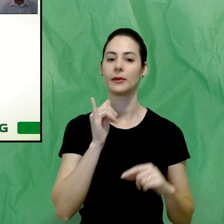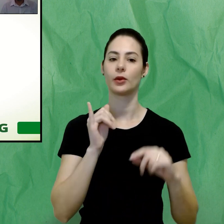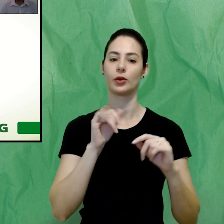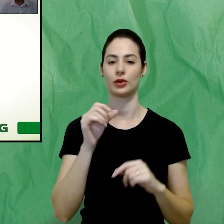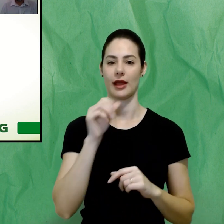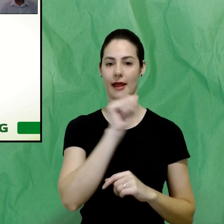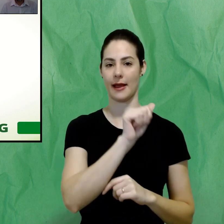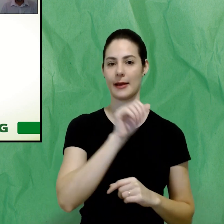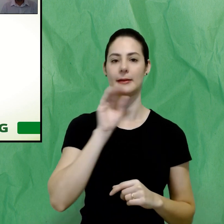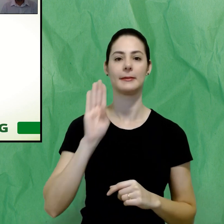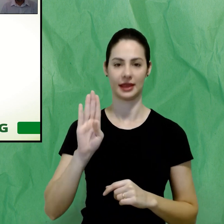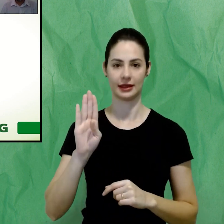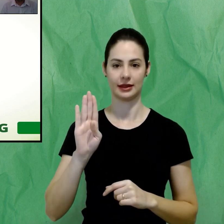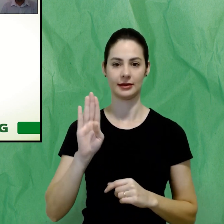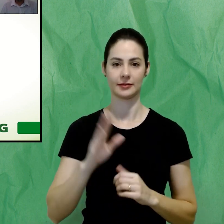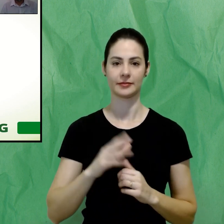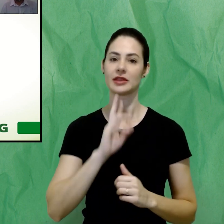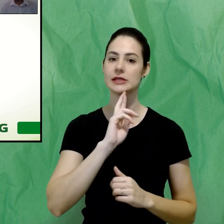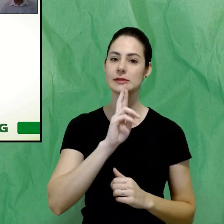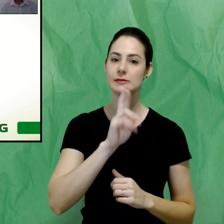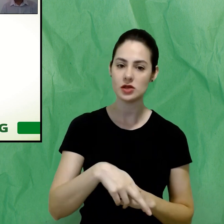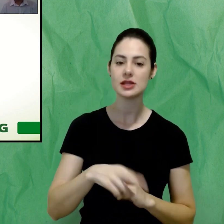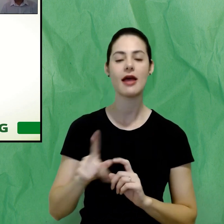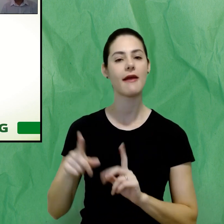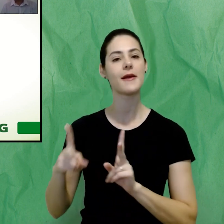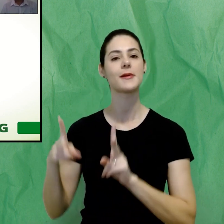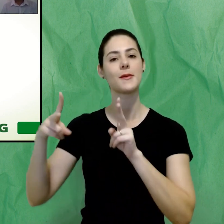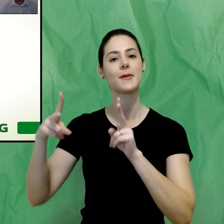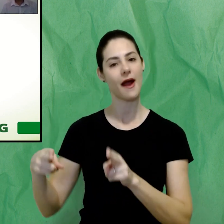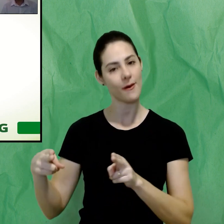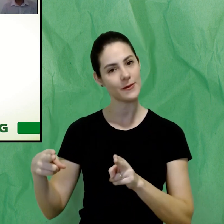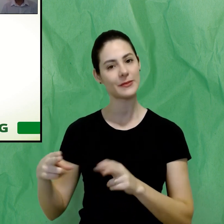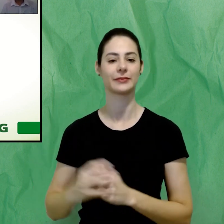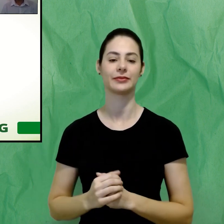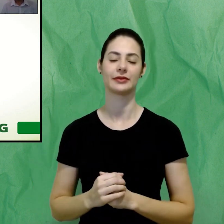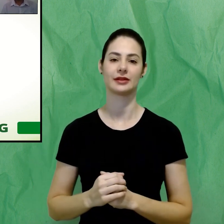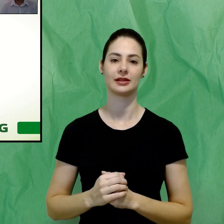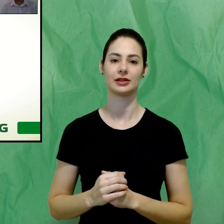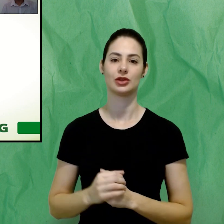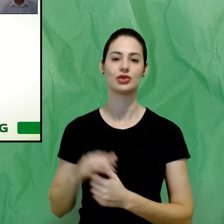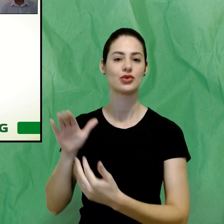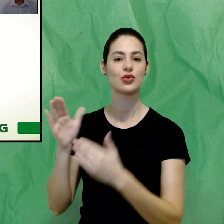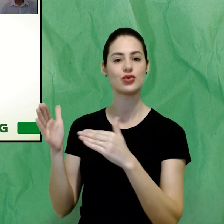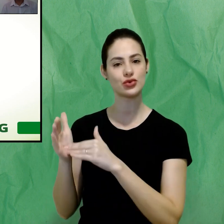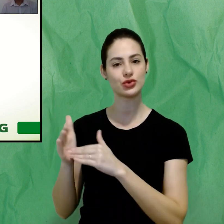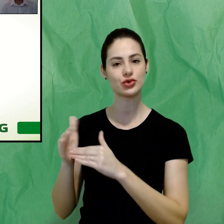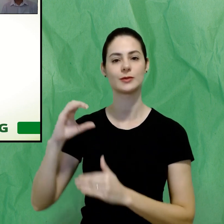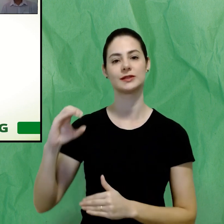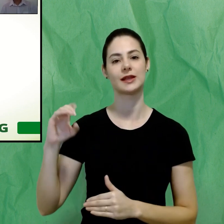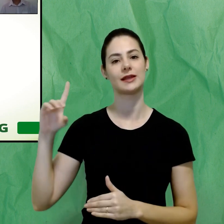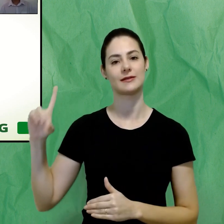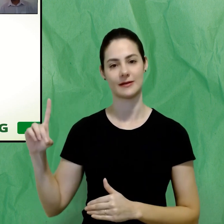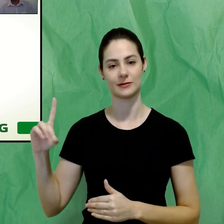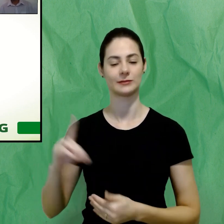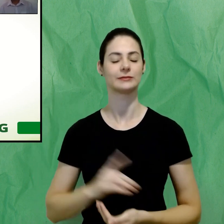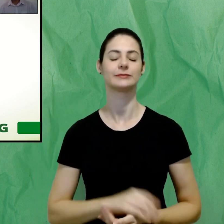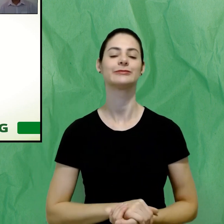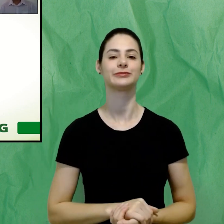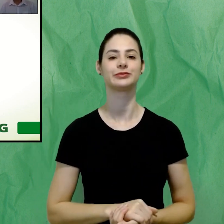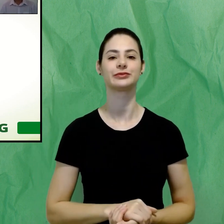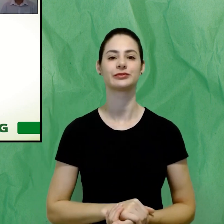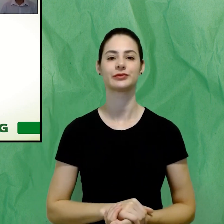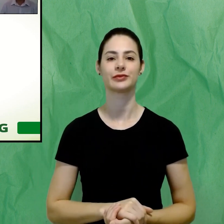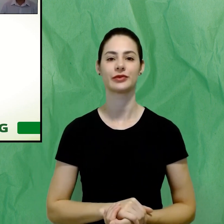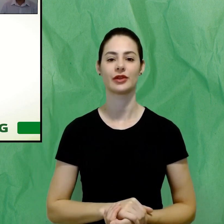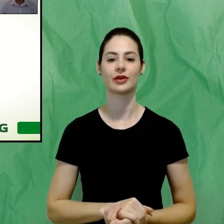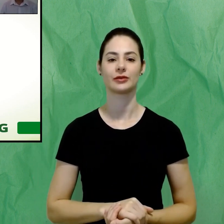dois primeiros, A, B, é igual à razão dos dois últimos, C,